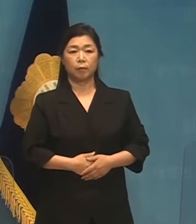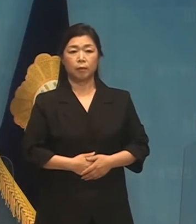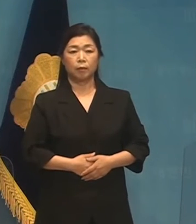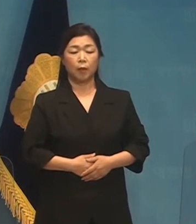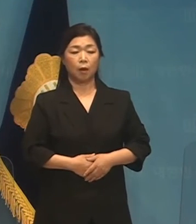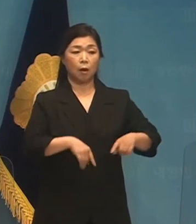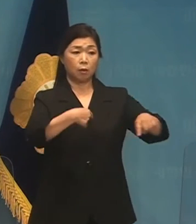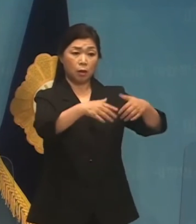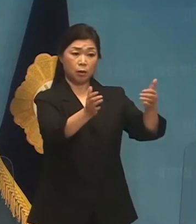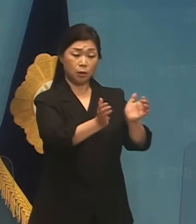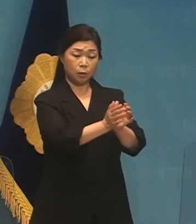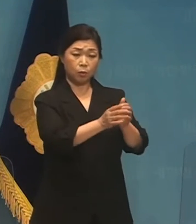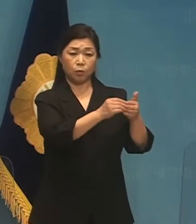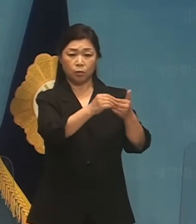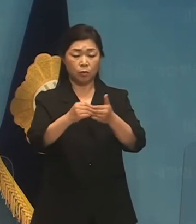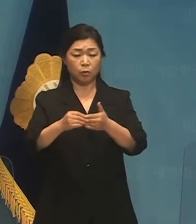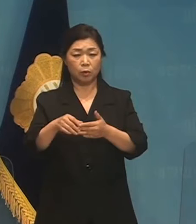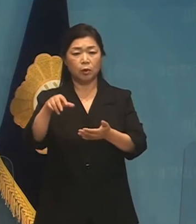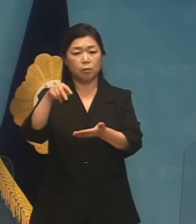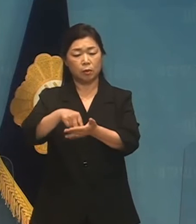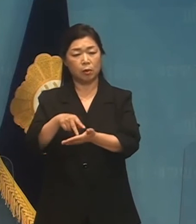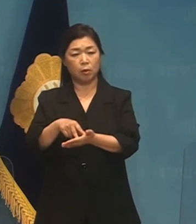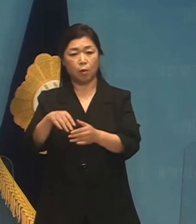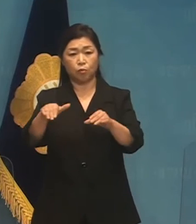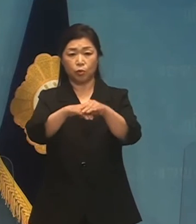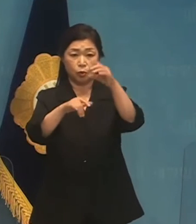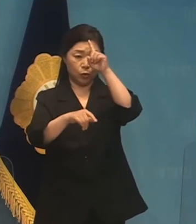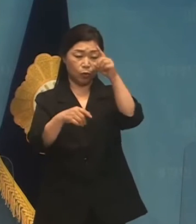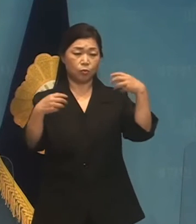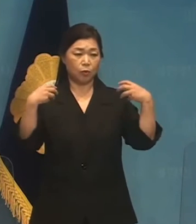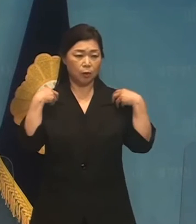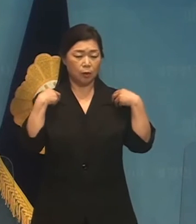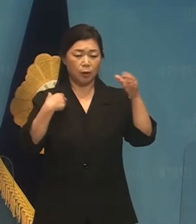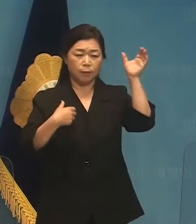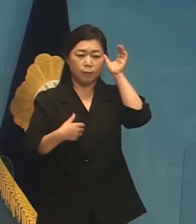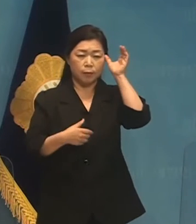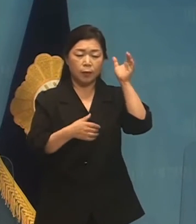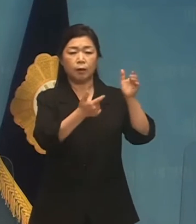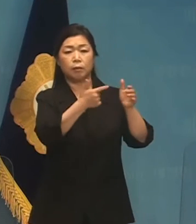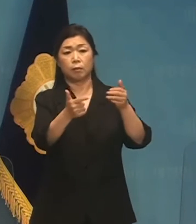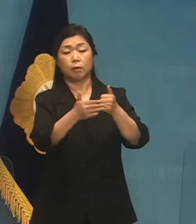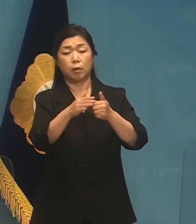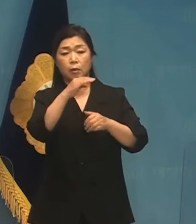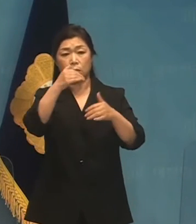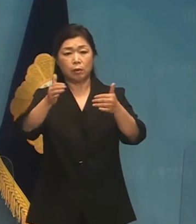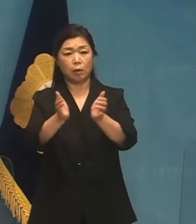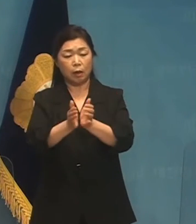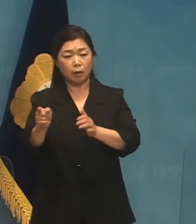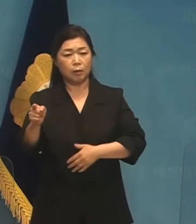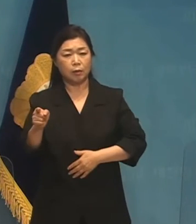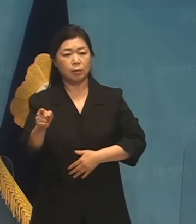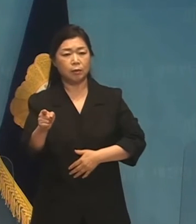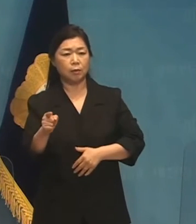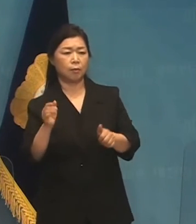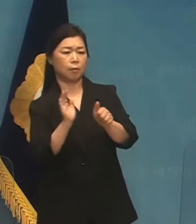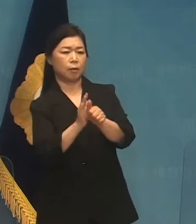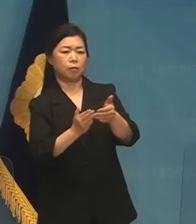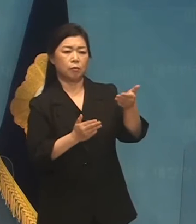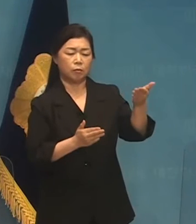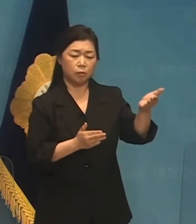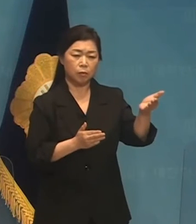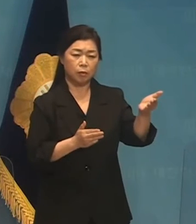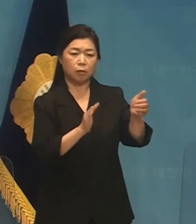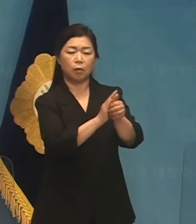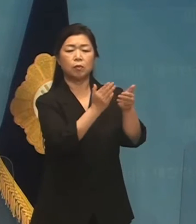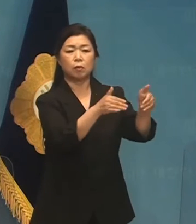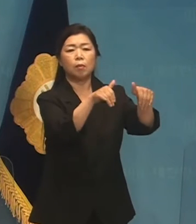당 지도부와 의원단 일부는 문재인 정부에 대한 기대에 갇혀 정의당을 사이비 개혁의 하위 파트너로